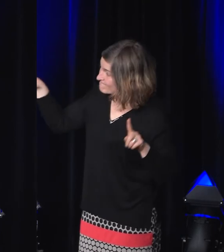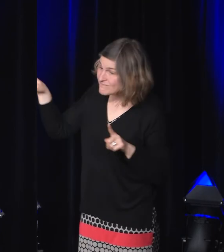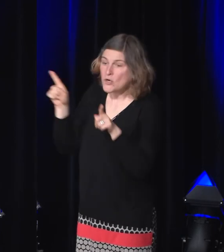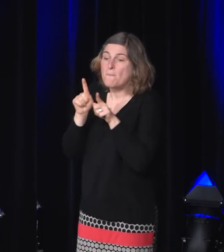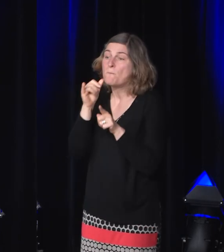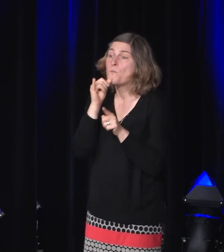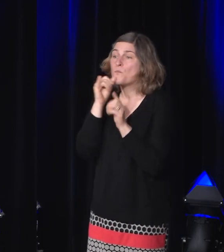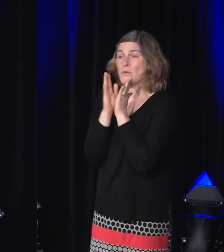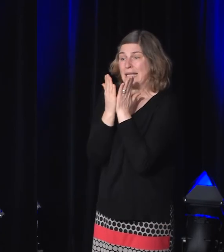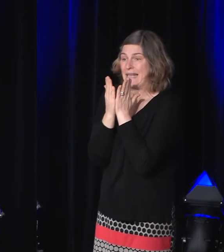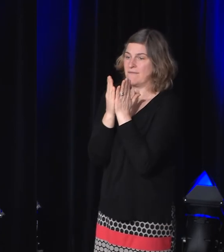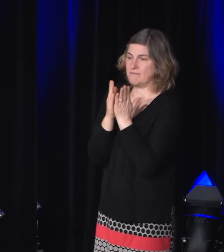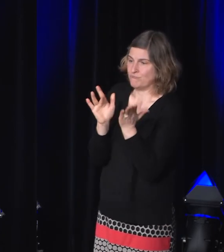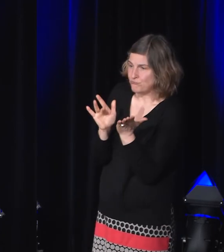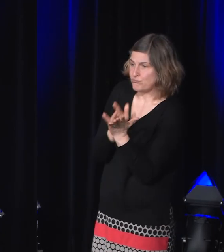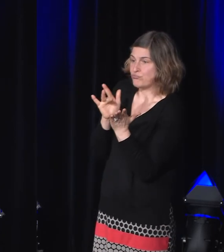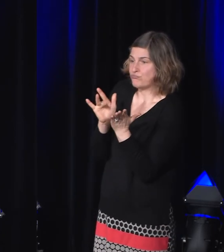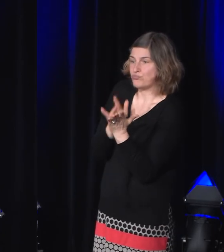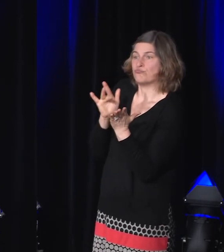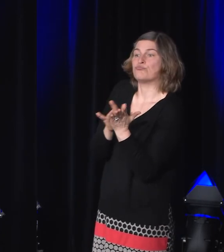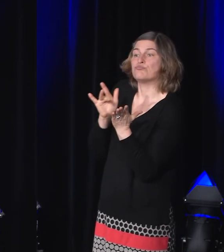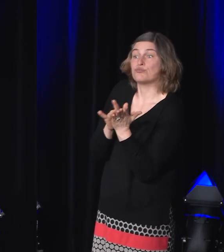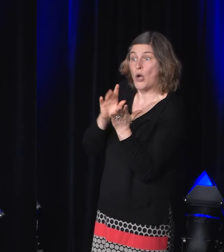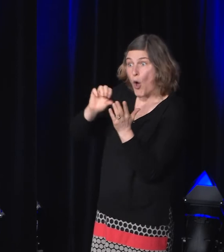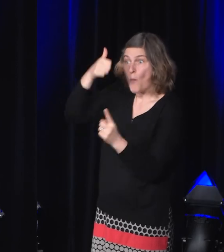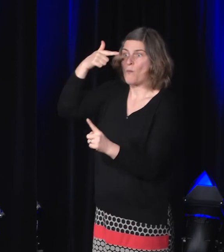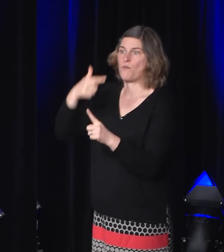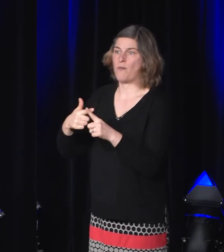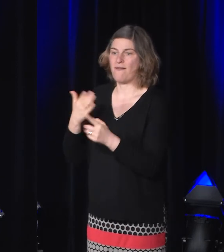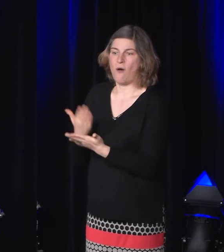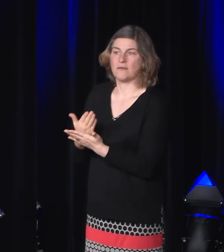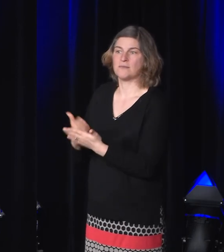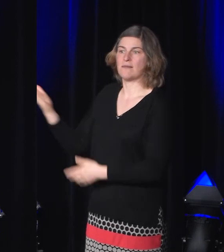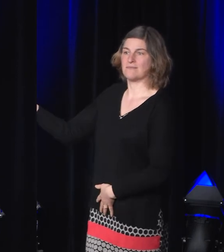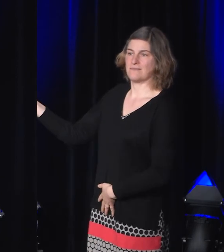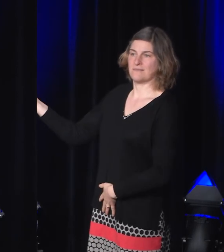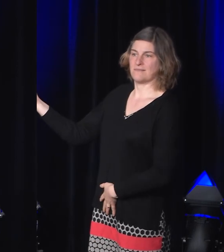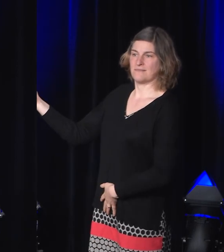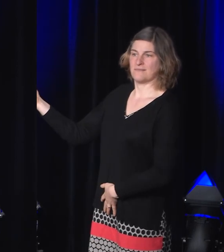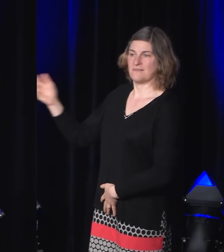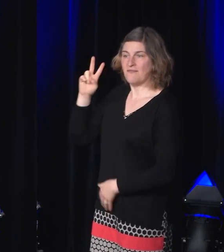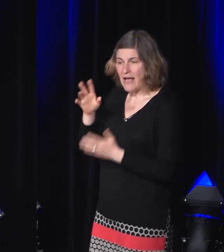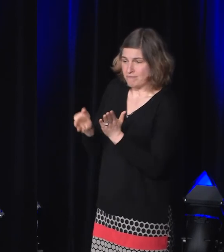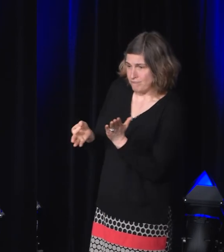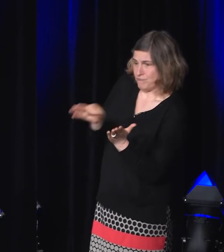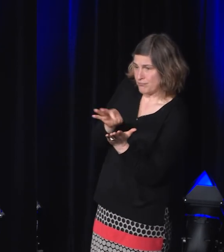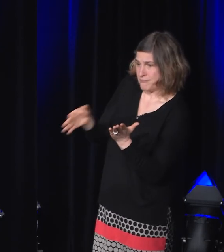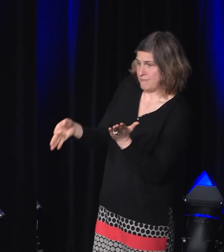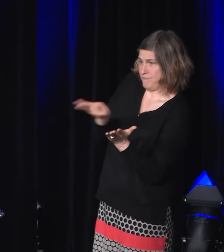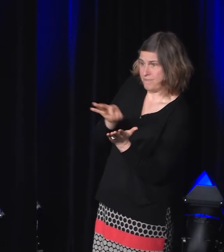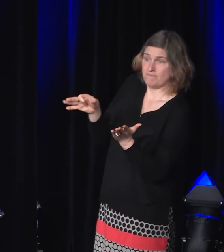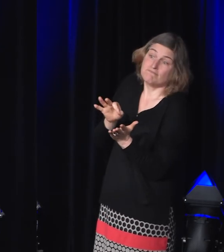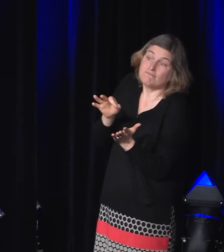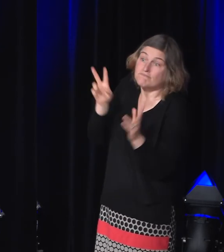livre. C'est un petit livret. Pour la première fois, on a fait un livret comme ça, avec des pages qu'on tourne de manière